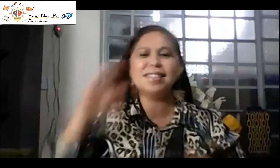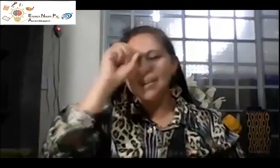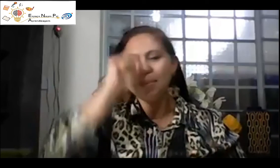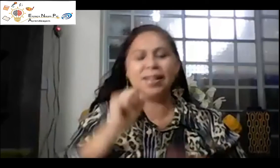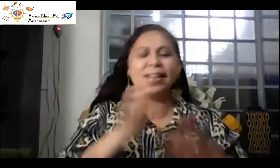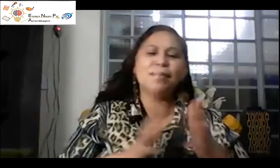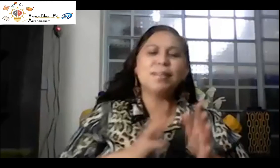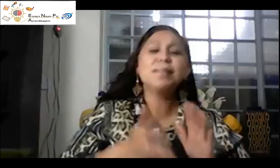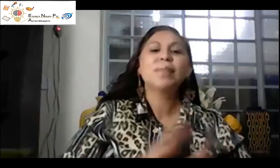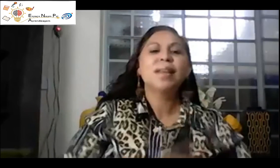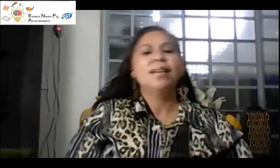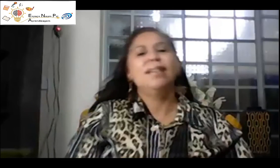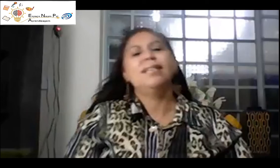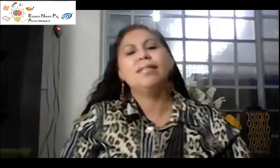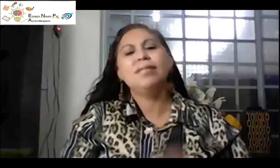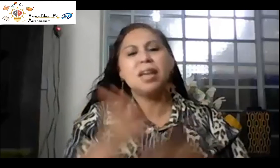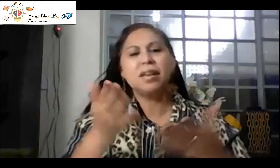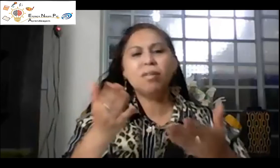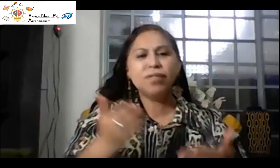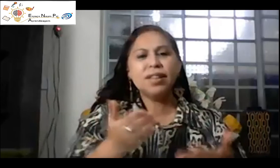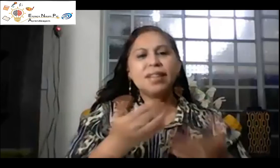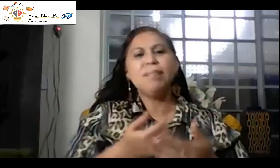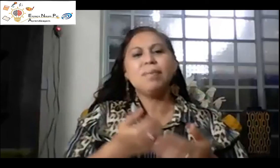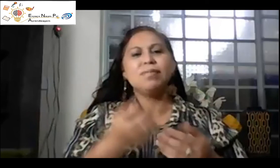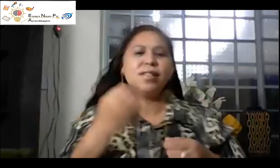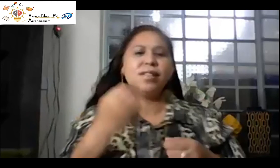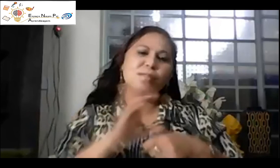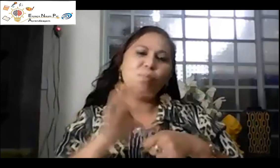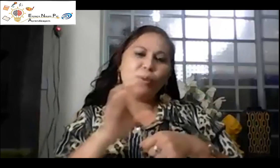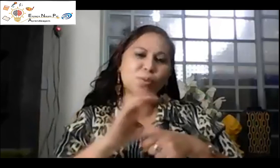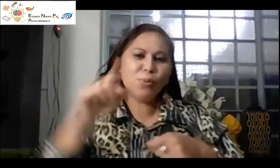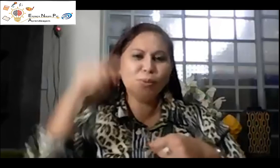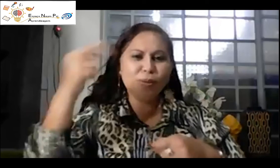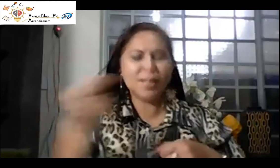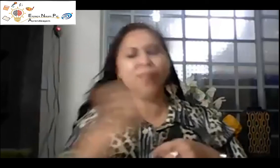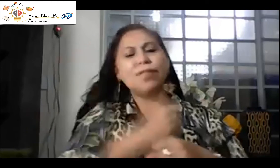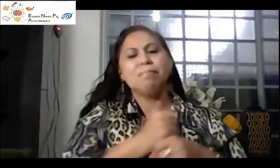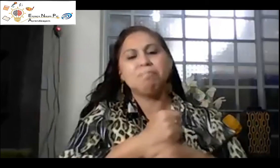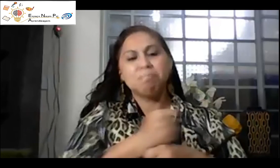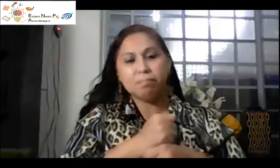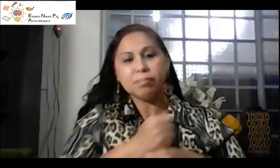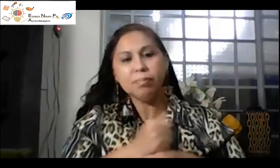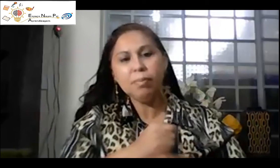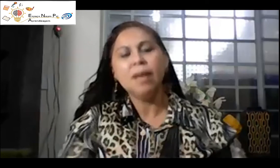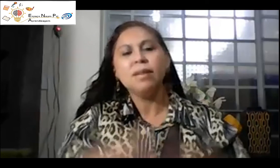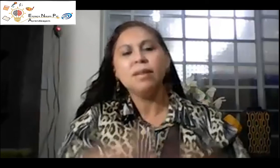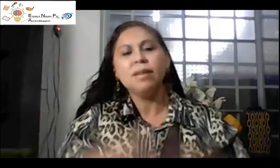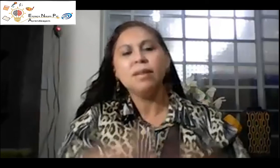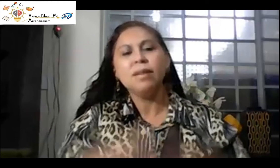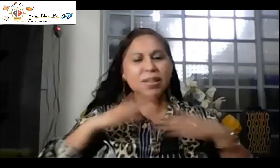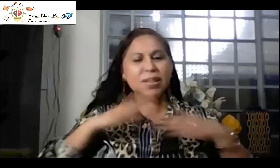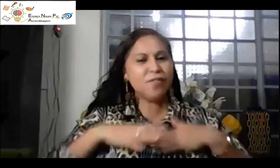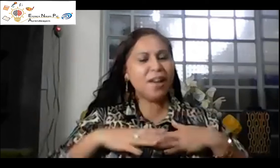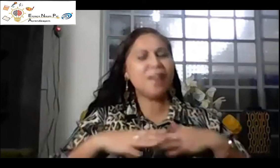né? Está aprendendo a Libra. Então, já ir convidando, né? Para vocês fazer o próximo curso ano que vem. Só que